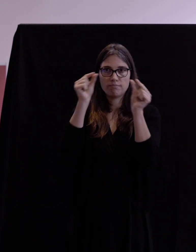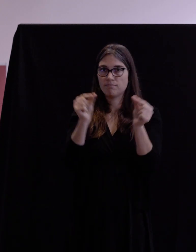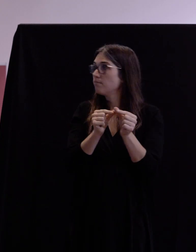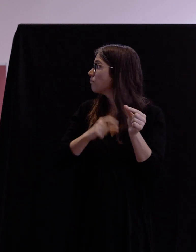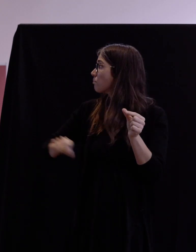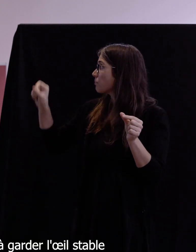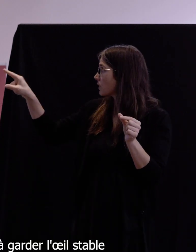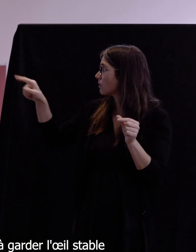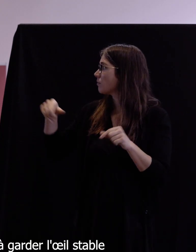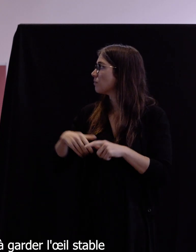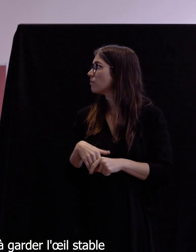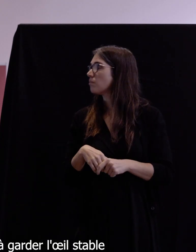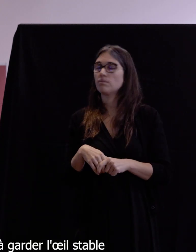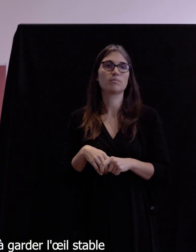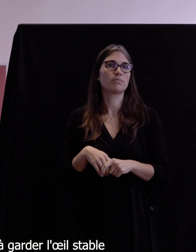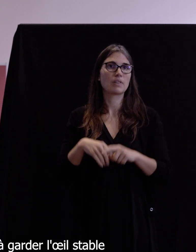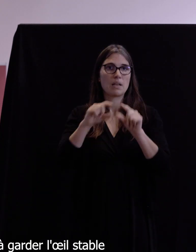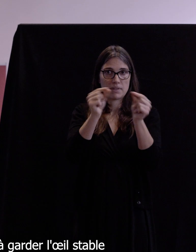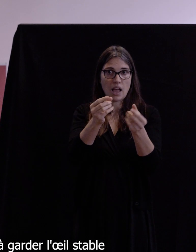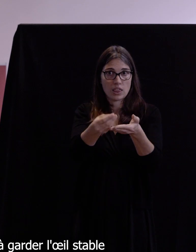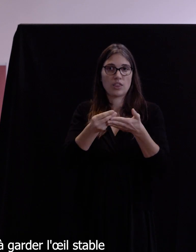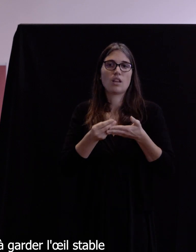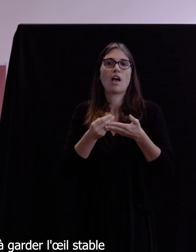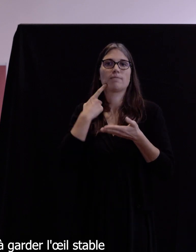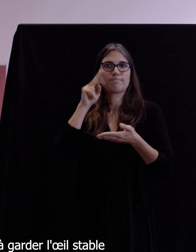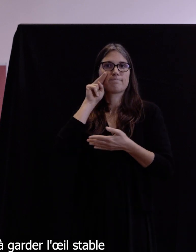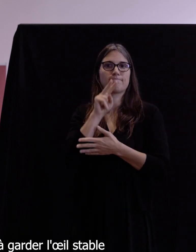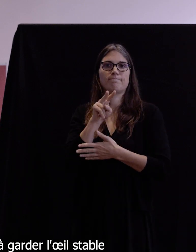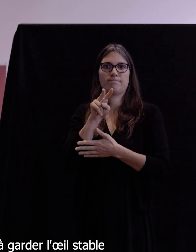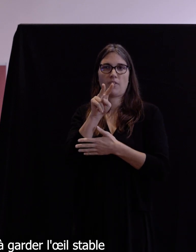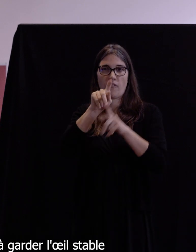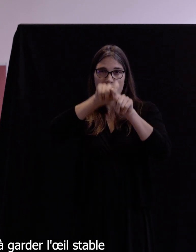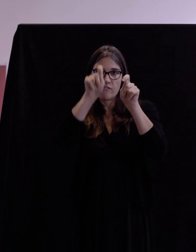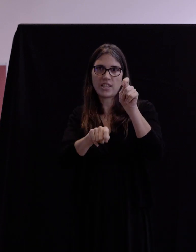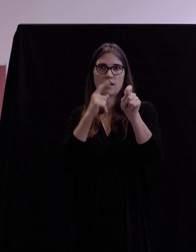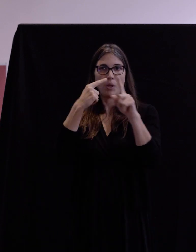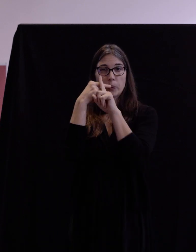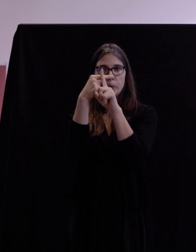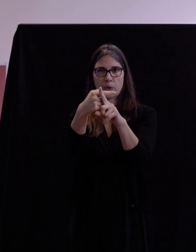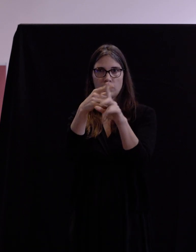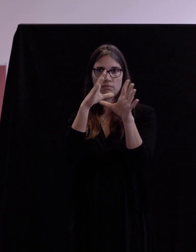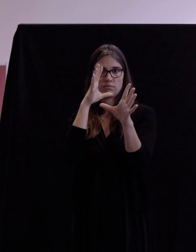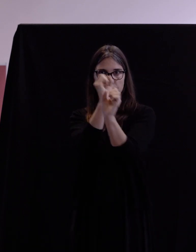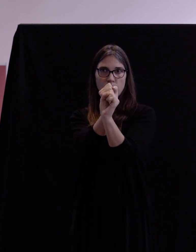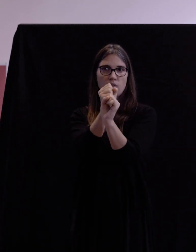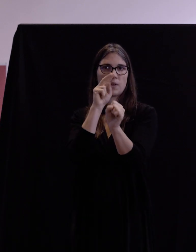là, ils vous aident en fait à garder l'œil stable sur une cible. D'accord ? Bon,